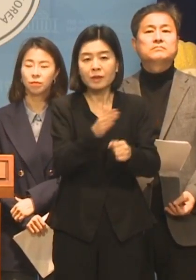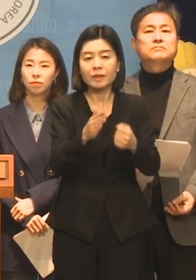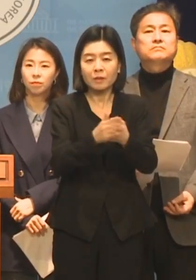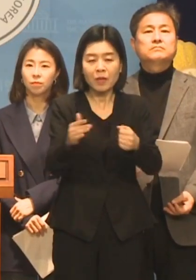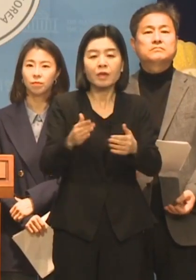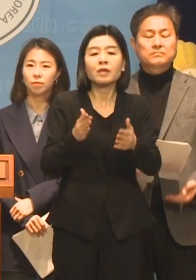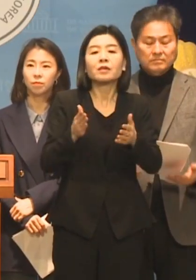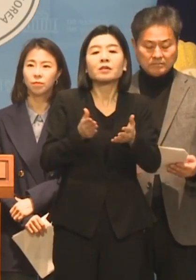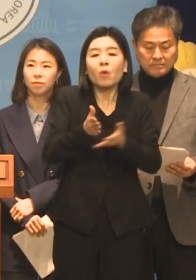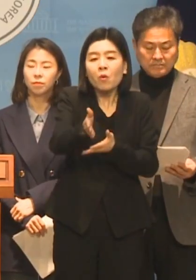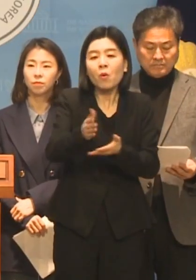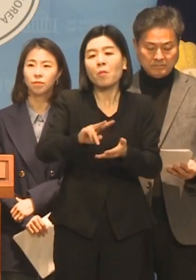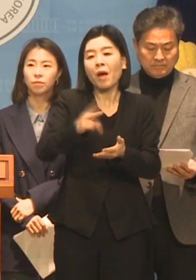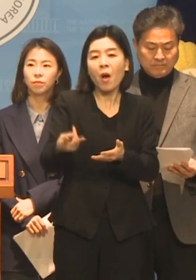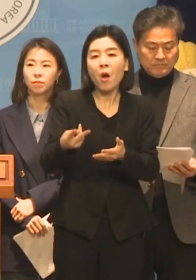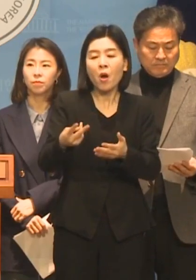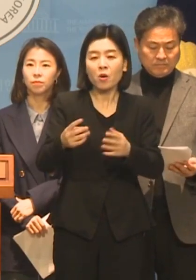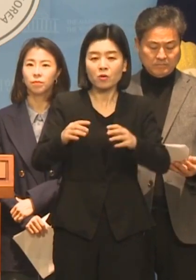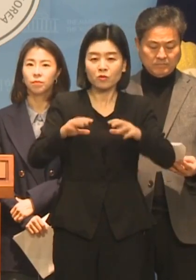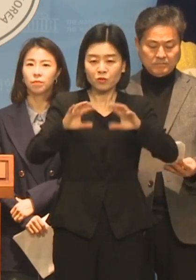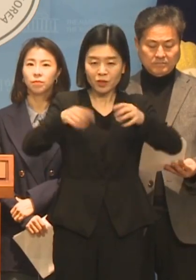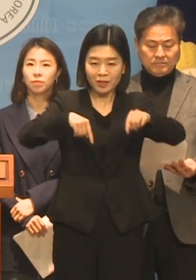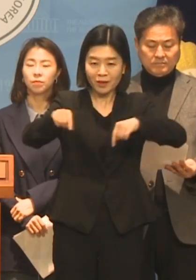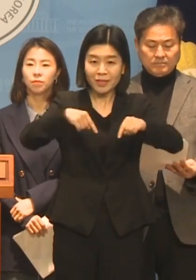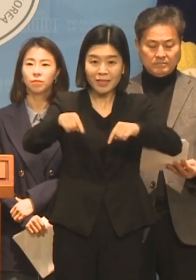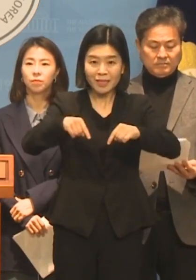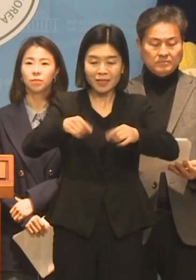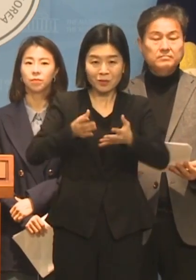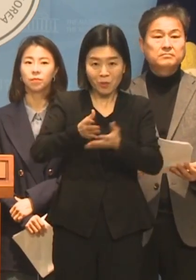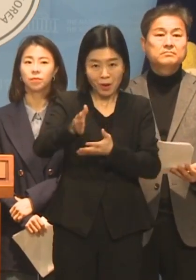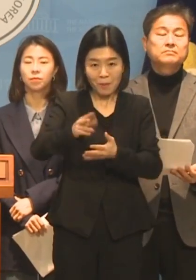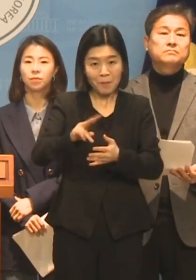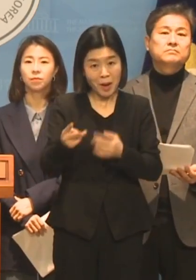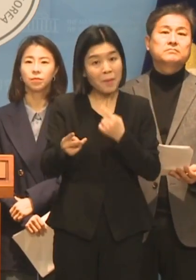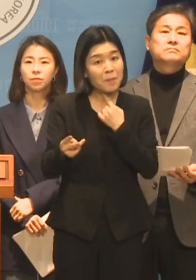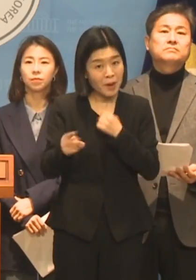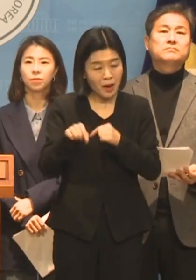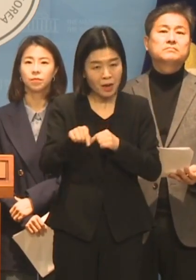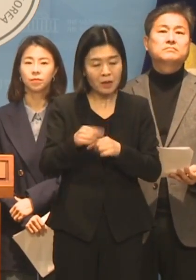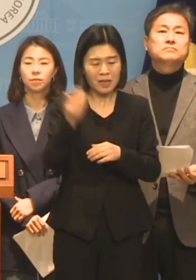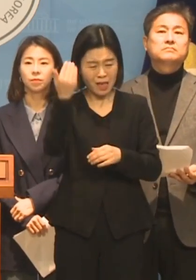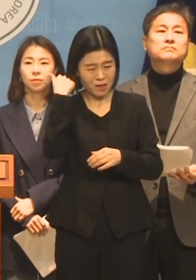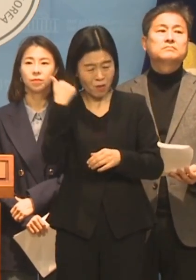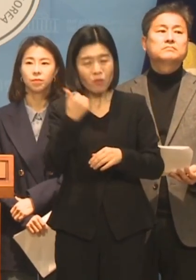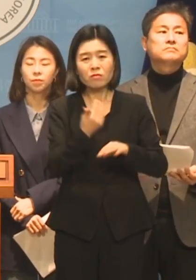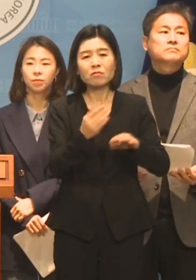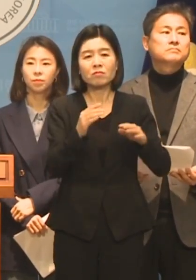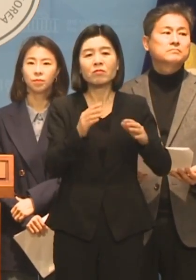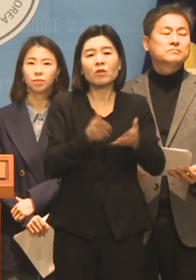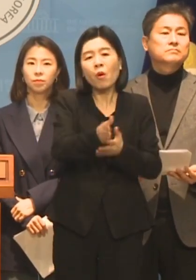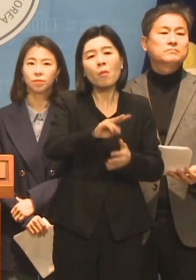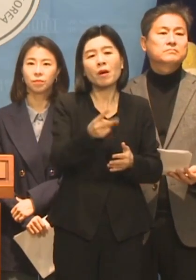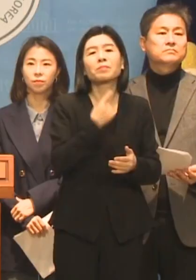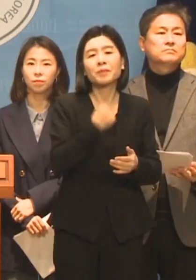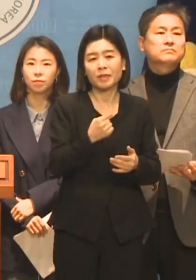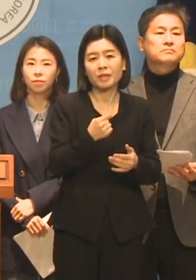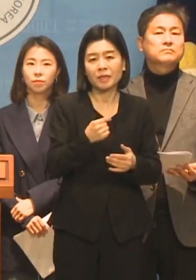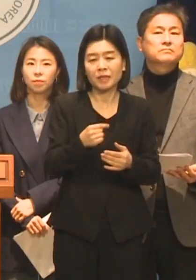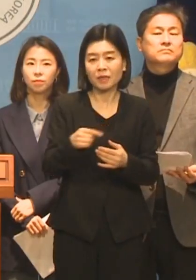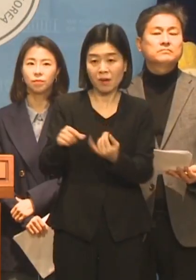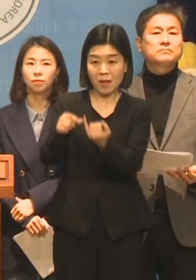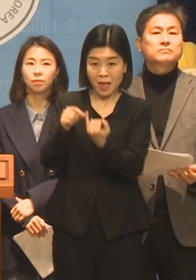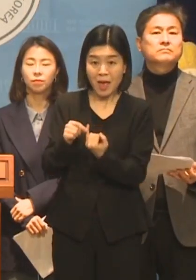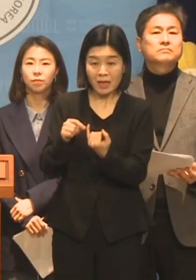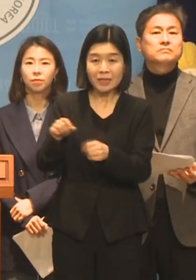변경했다면서 응시 자격을 변경해 재공고한 사례가 과거에도 있었기 때문에 심 총장 자녀에 대한 특혜가 아니라고